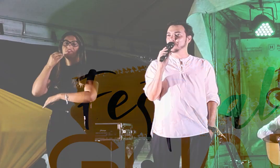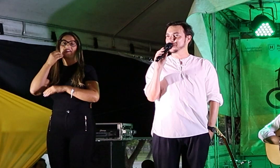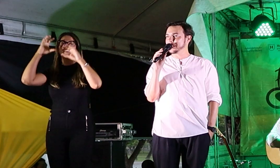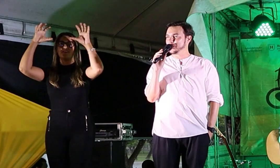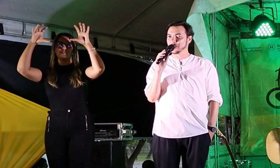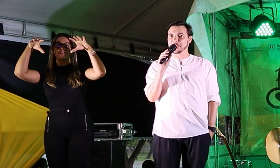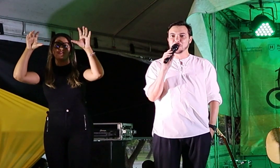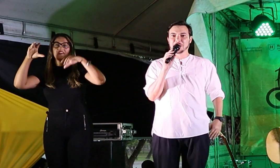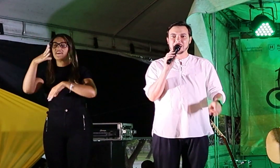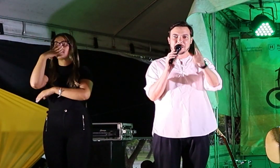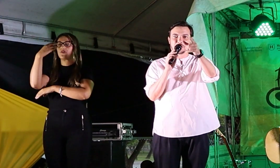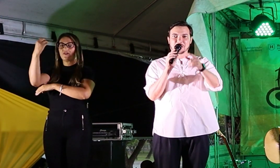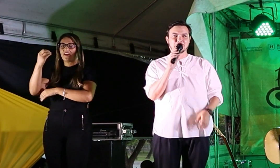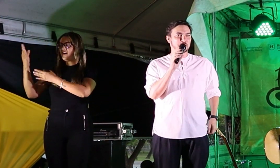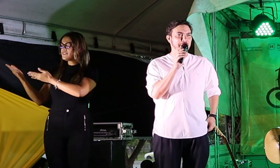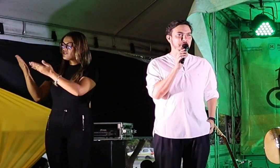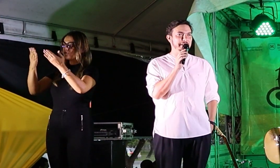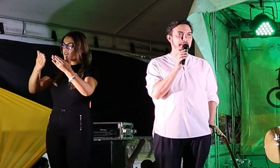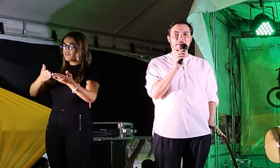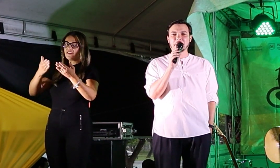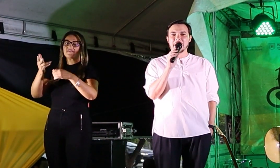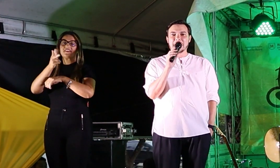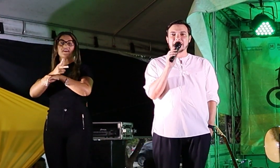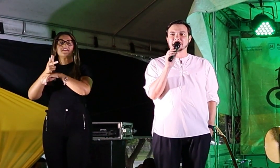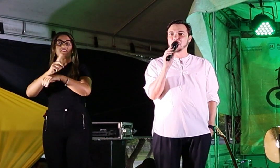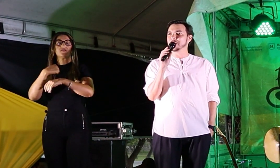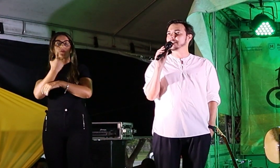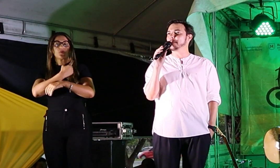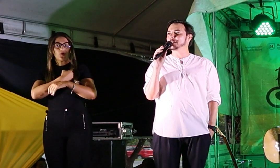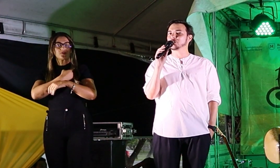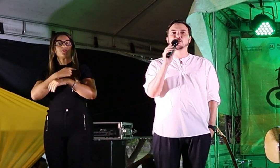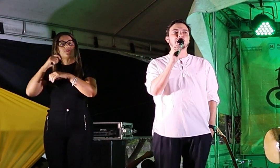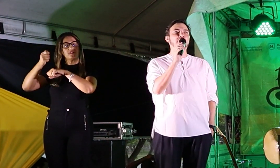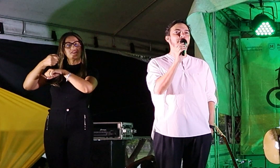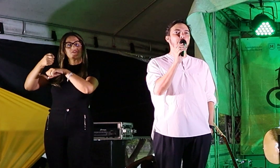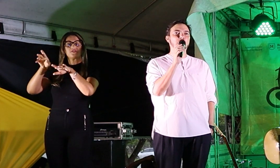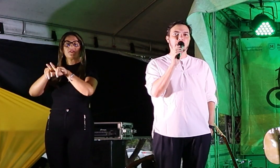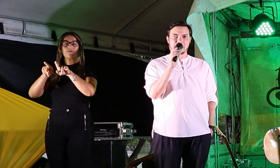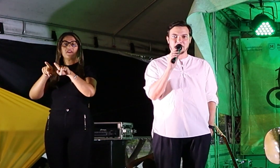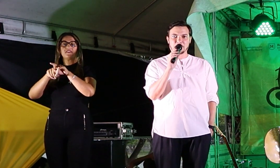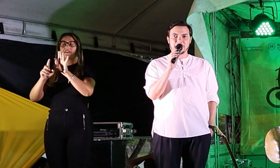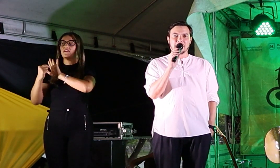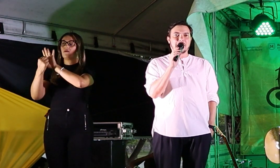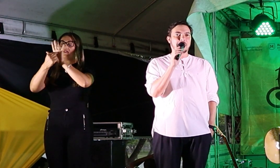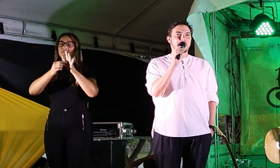Sejam bem-vindos quem ficou até agora, quem está assistindo a gente no vídeo ali também. Esse é o lançamento do Festival do